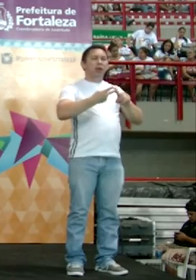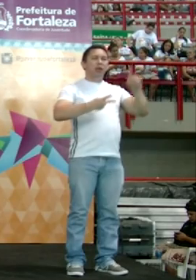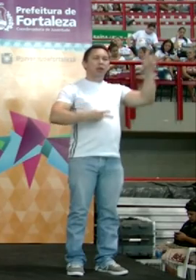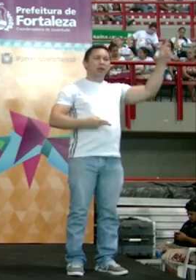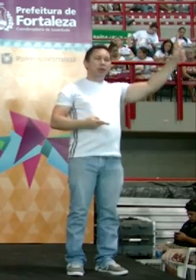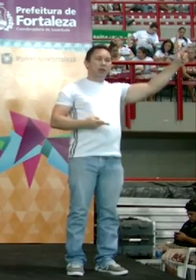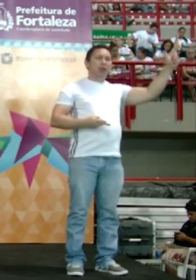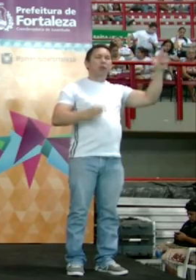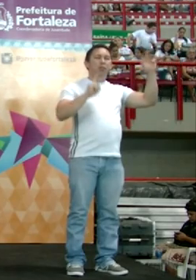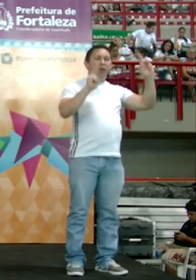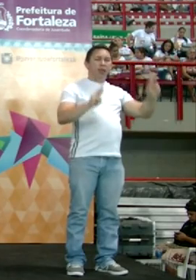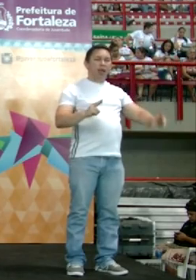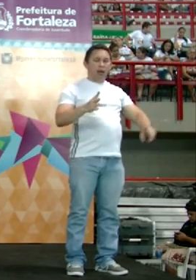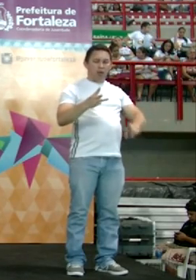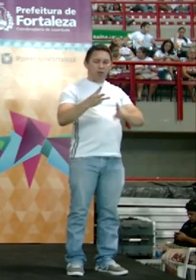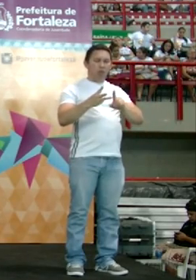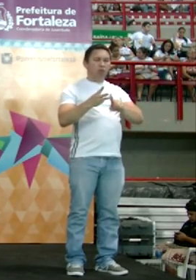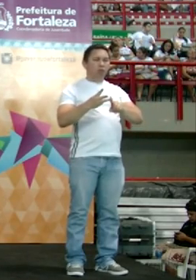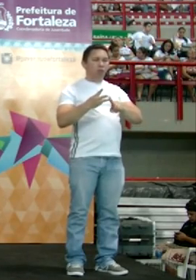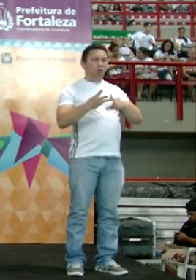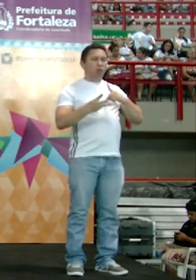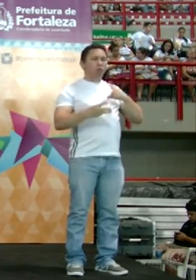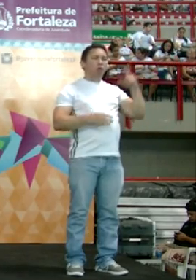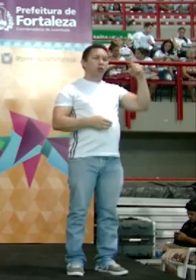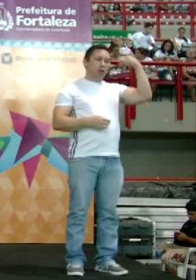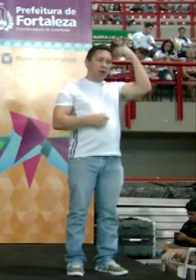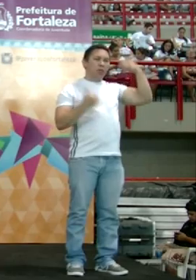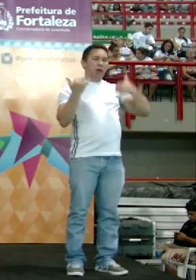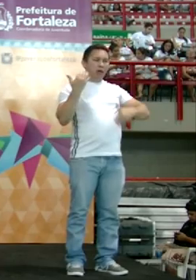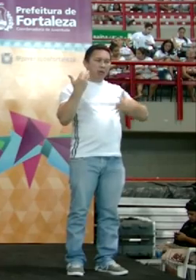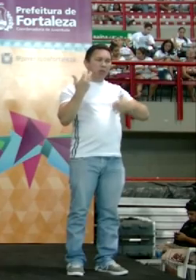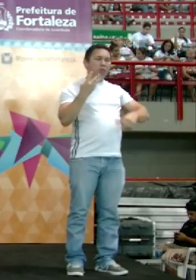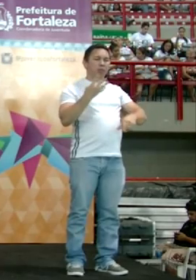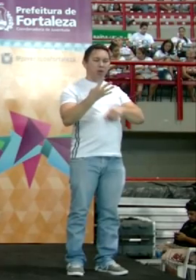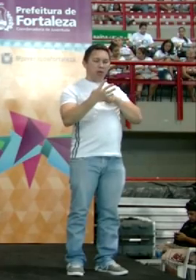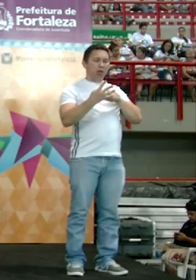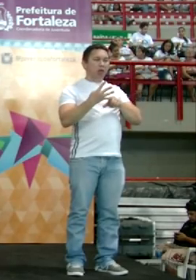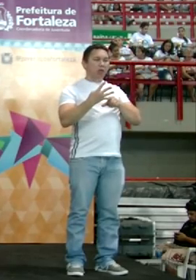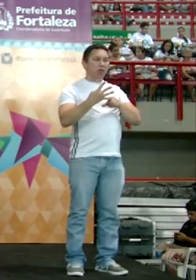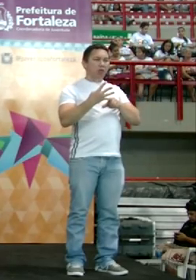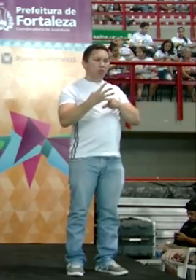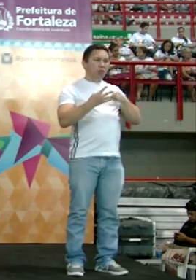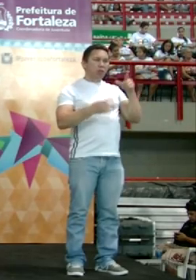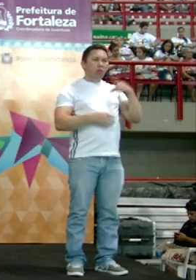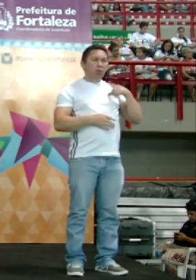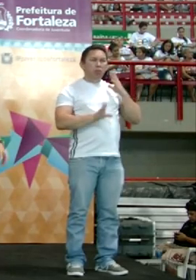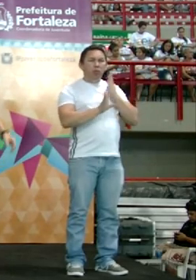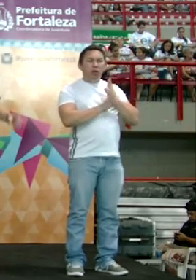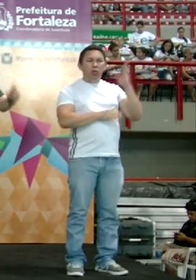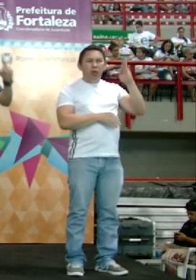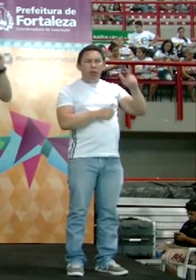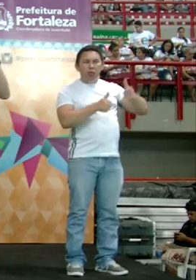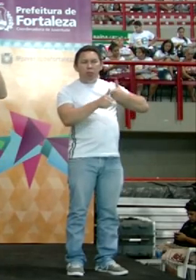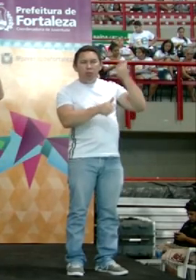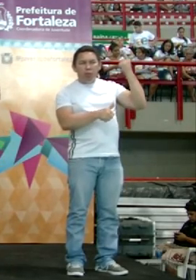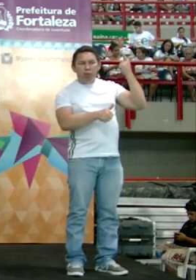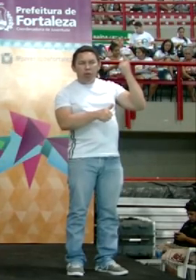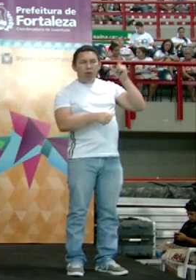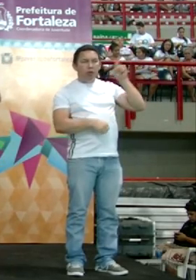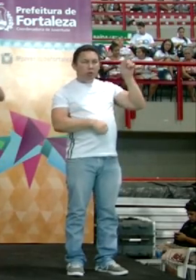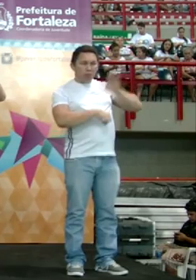deve ter petróleo pré-sal. No Golfo do México deve ter petróleo pré-sal. Por que o Brasil descobriu primeiro? Porque